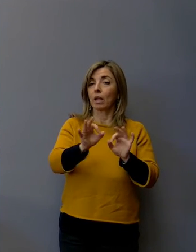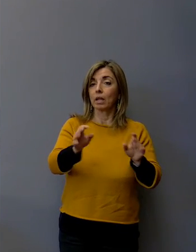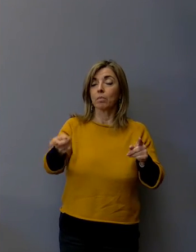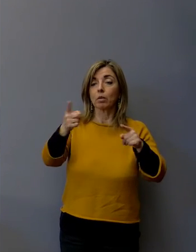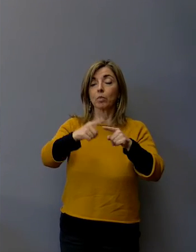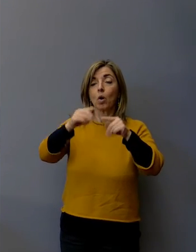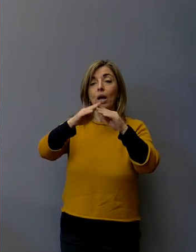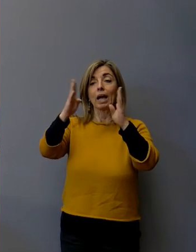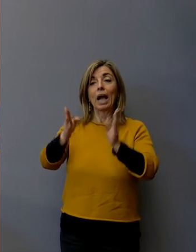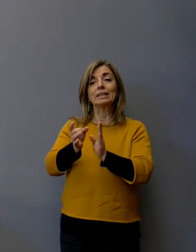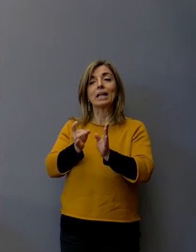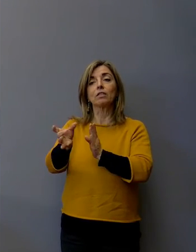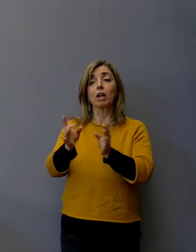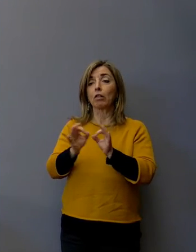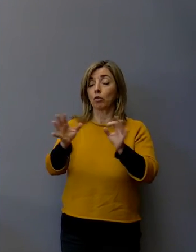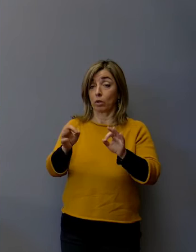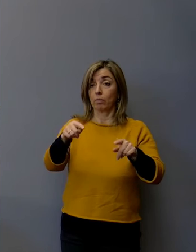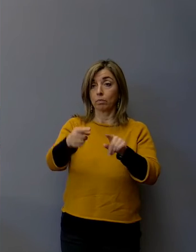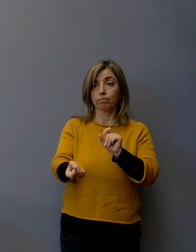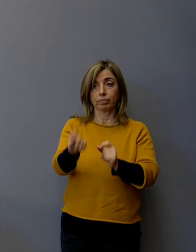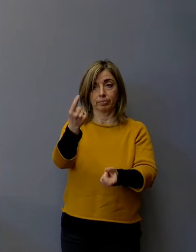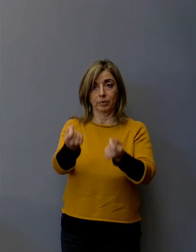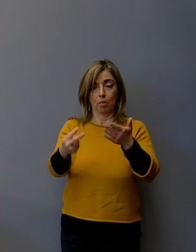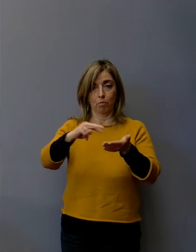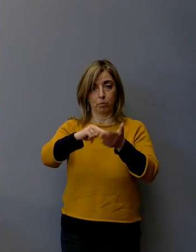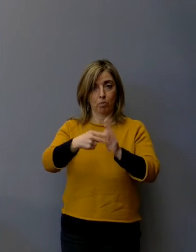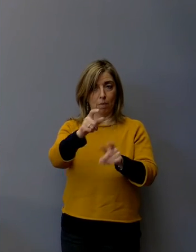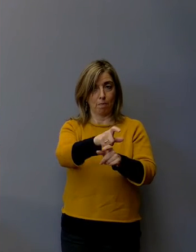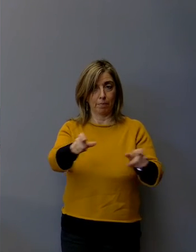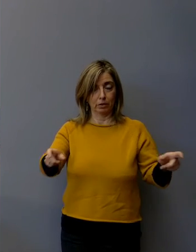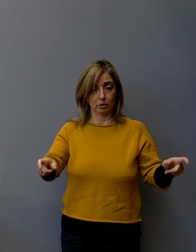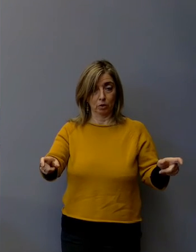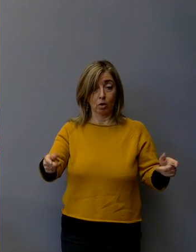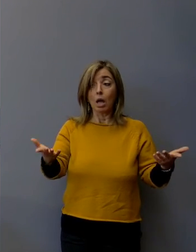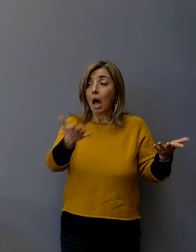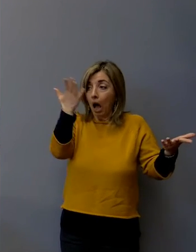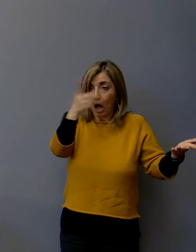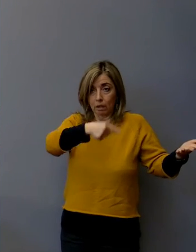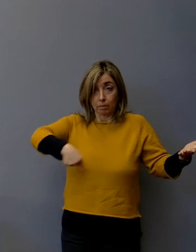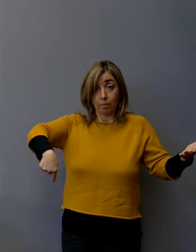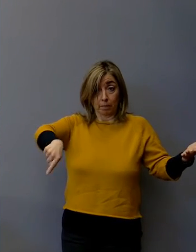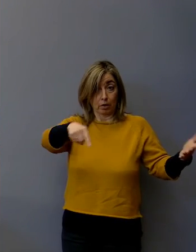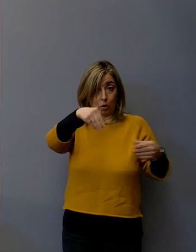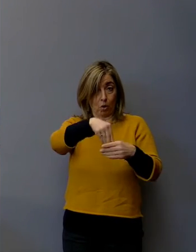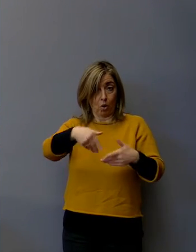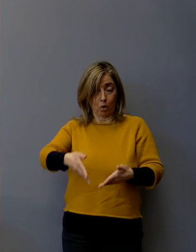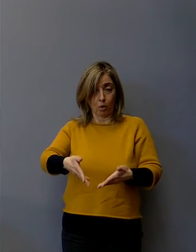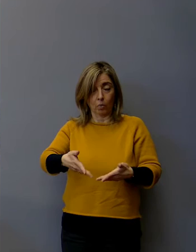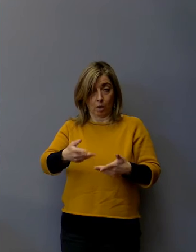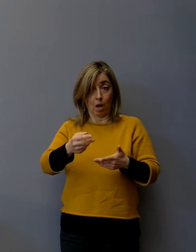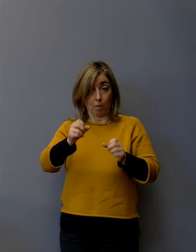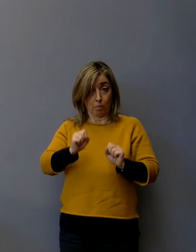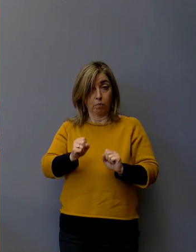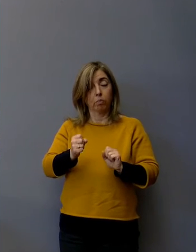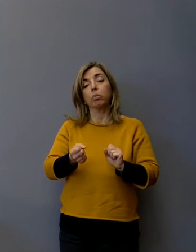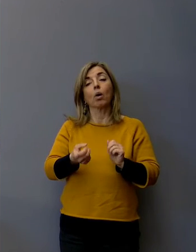problema per tante fasce della popolazione forse anche per noi stessi che siamo qua dentro ma soprattutto per chi già non stava